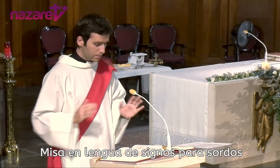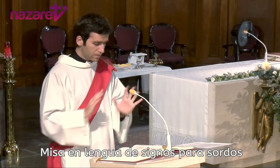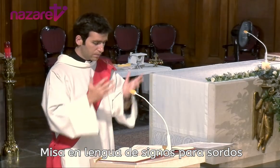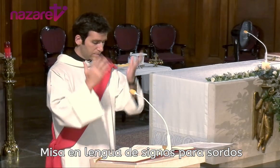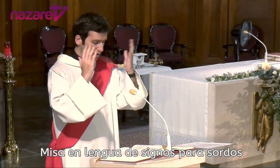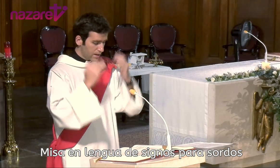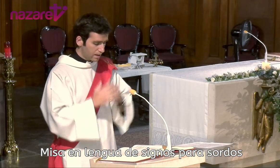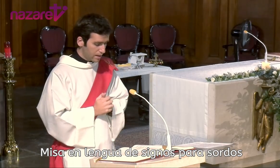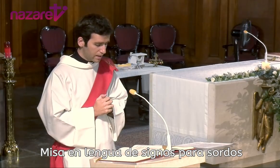aleluya.